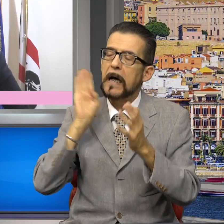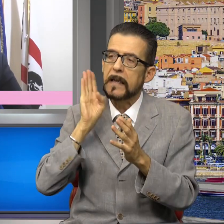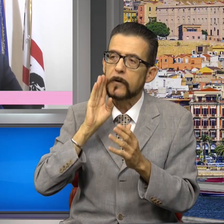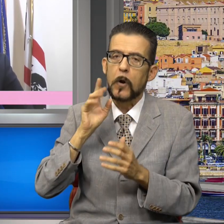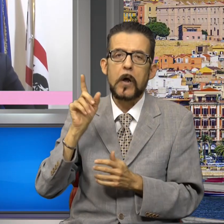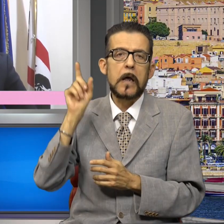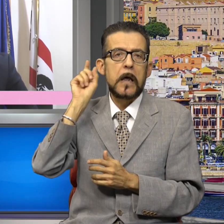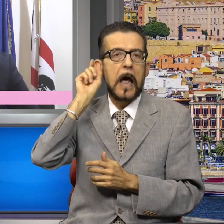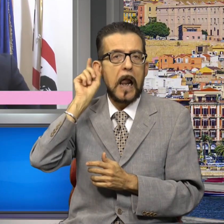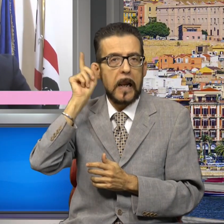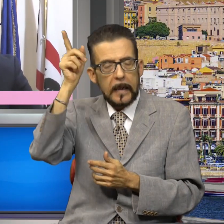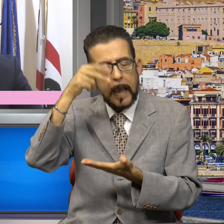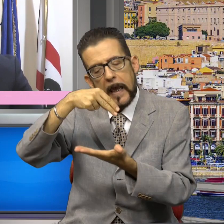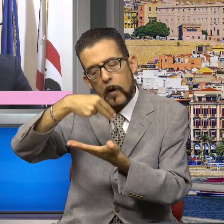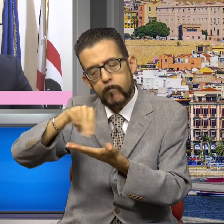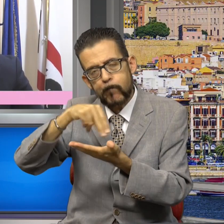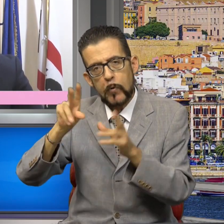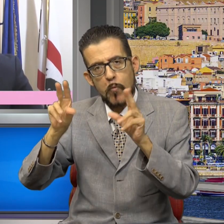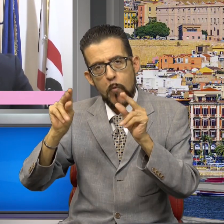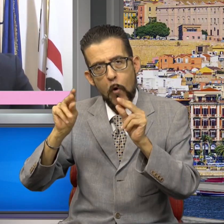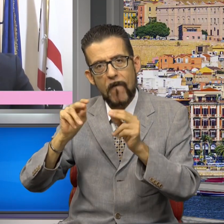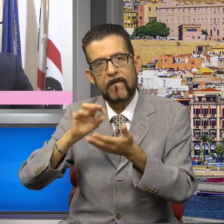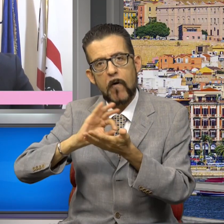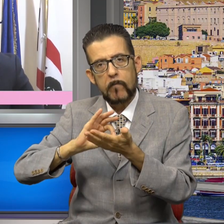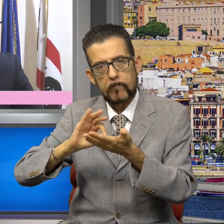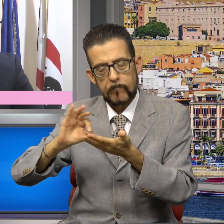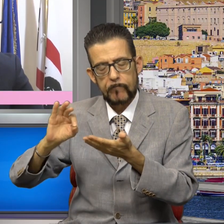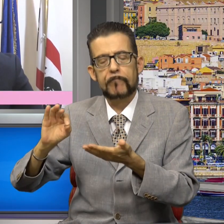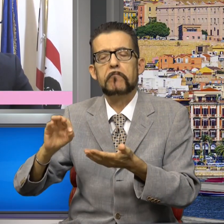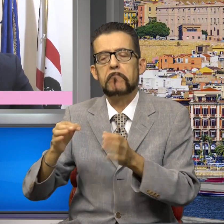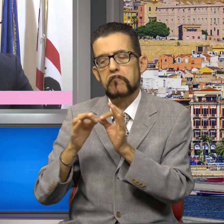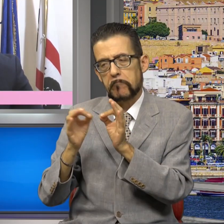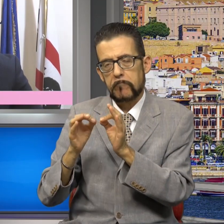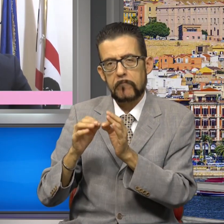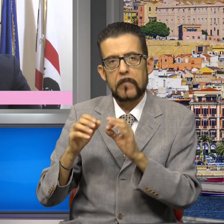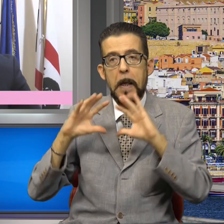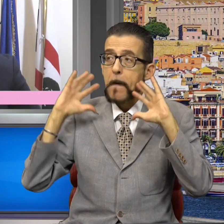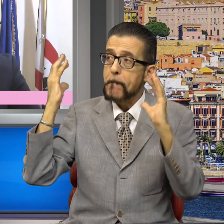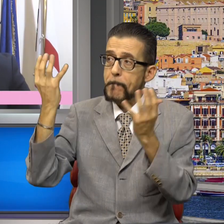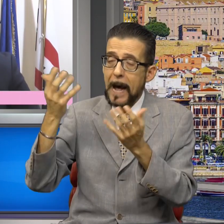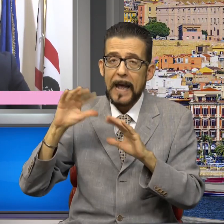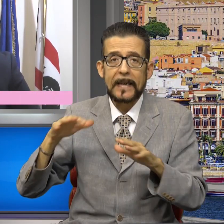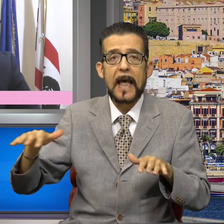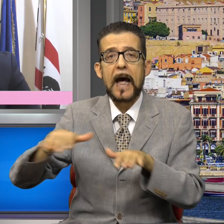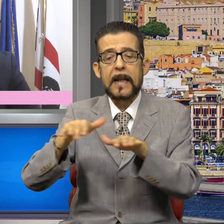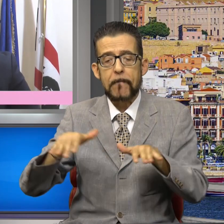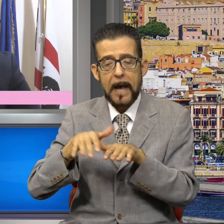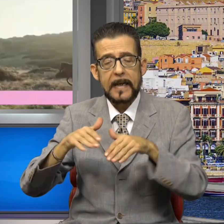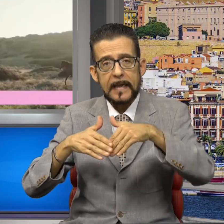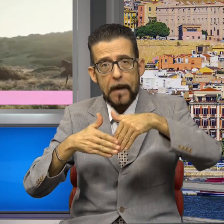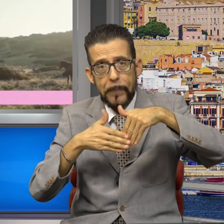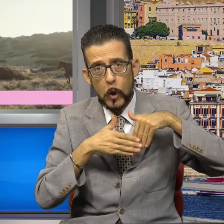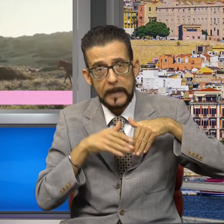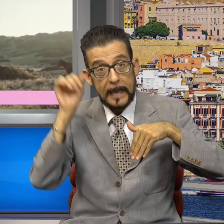abbiamo sottoscritto il nuovo protocollo tra i parchi e le aree marine protette della regione Sardegna. Un momento